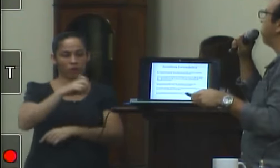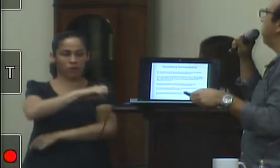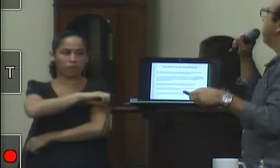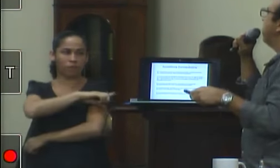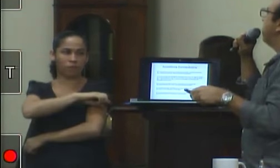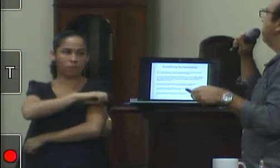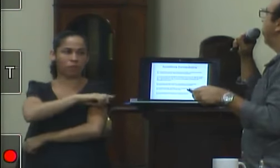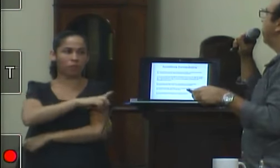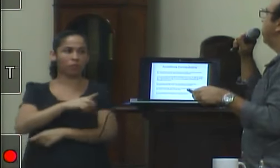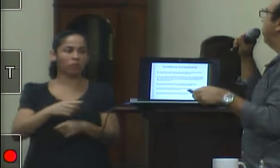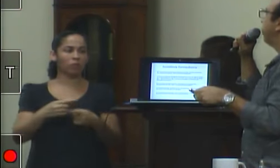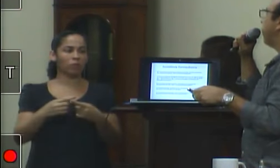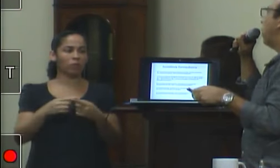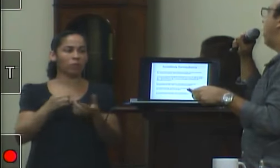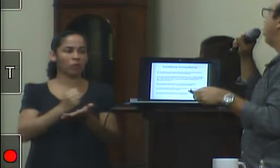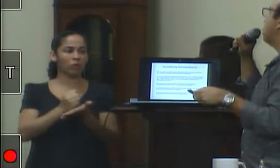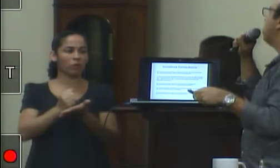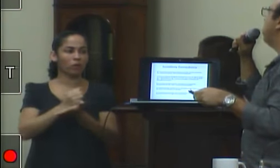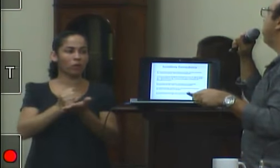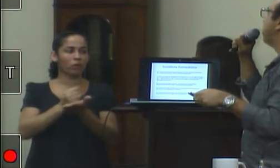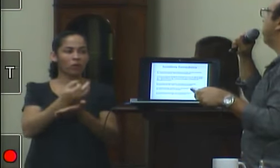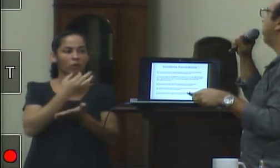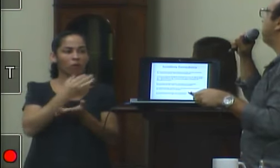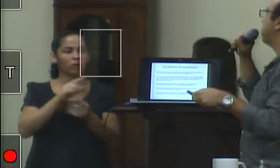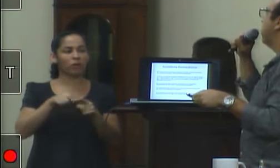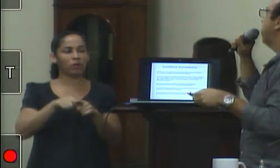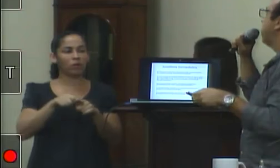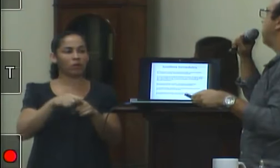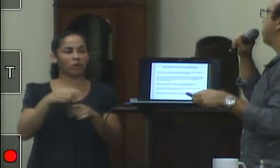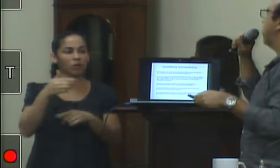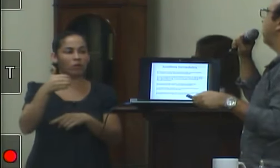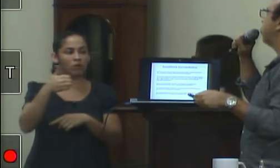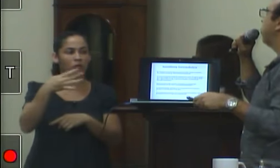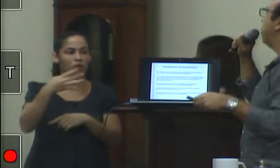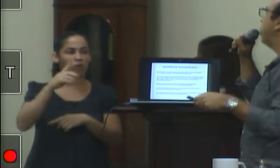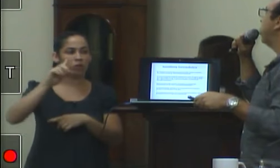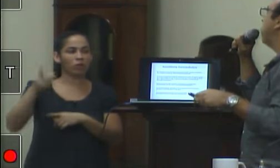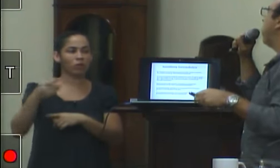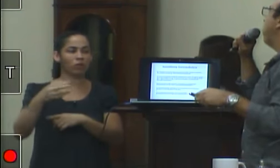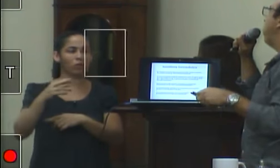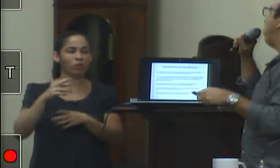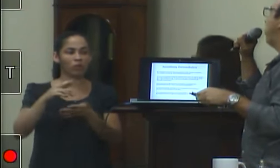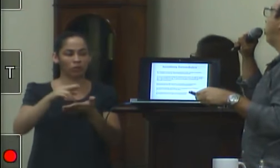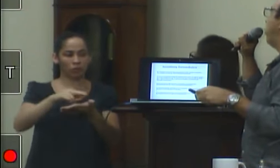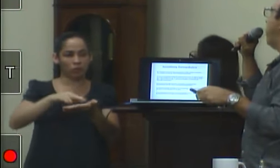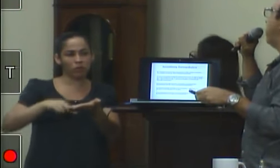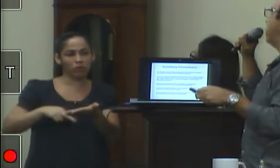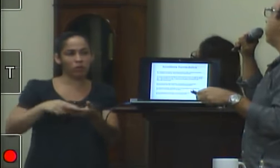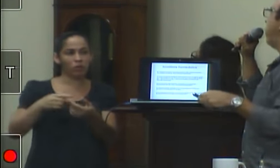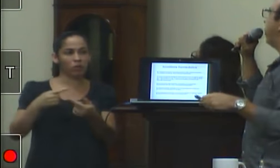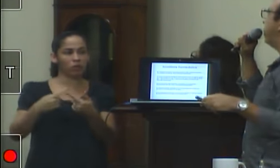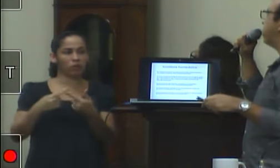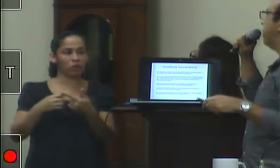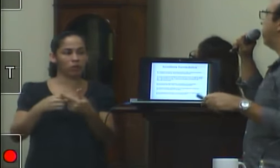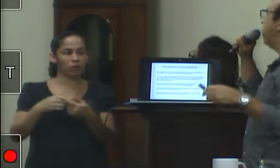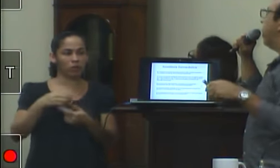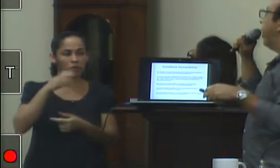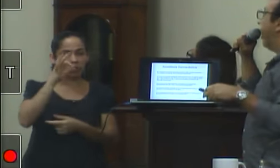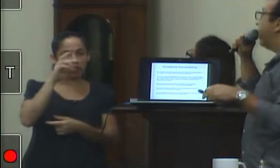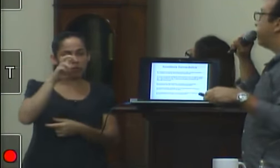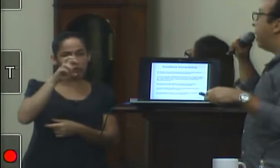tivemos cerca de 14 mil receitas dispensadas no período, uma cobertura média de